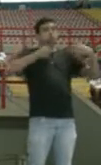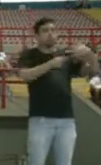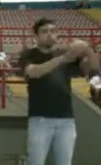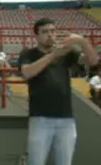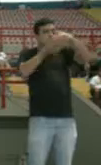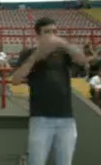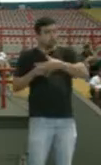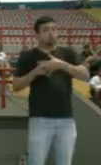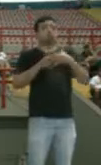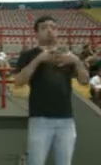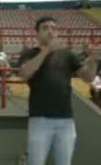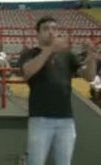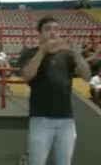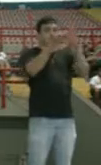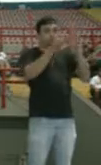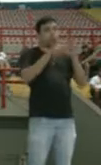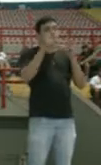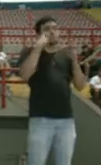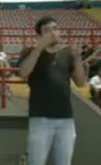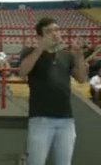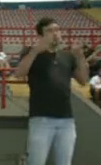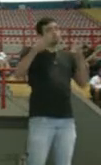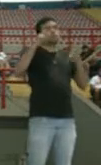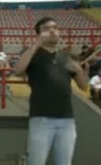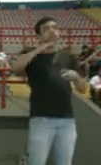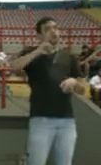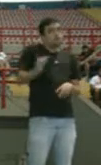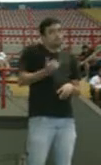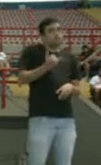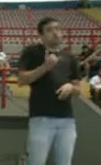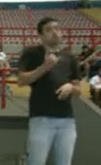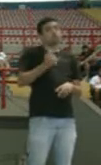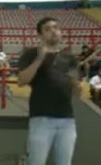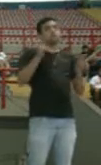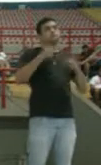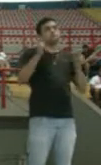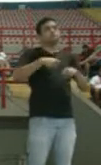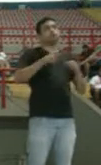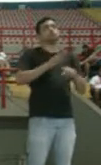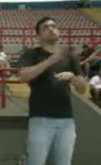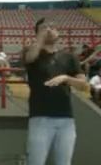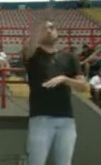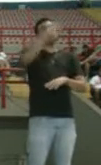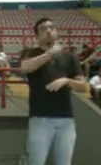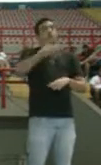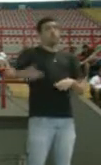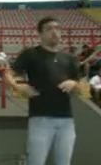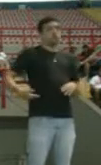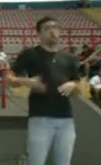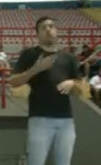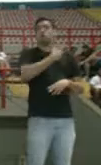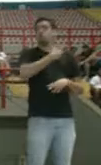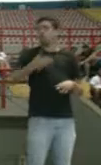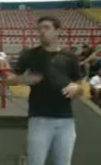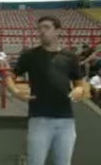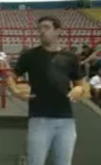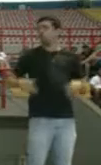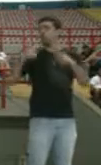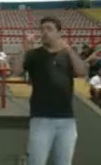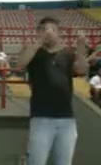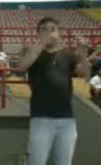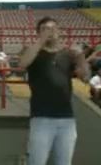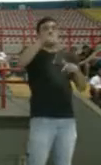os trabalhadores se unissem e percebessem que eles são explorados, eles podiam chegar ao governo, um governo dos trabalhadores, que a